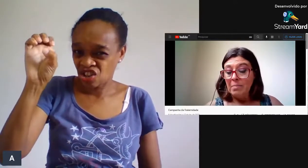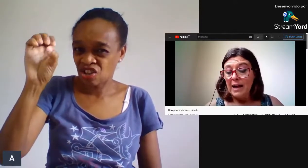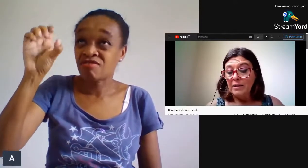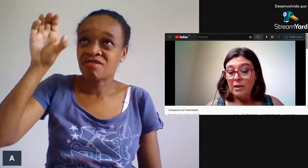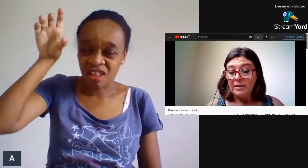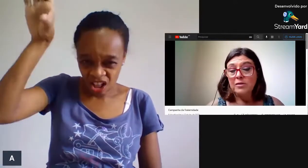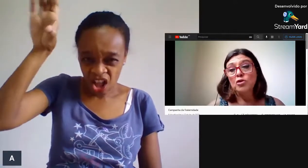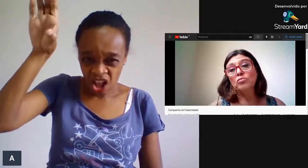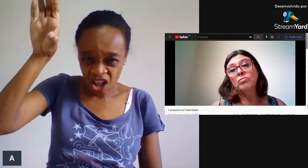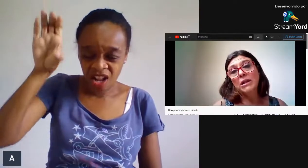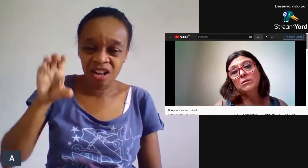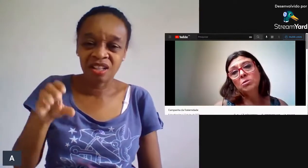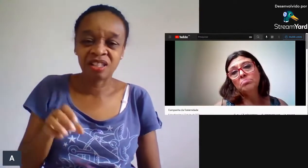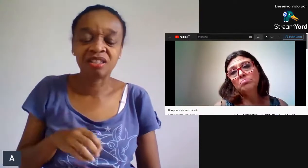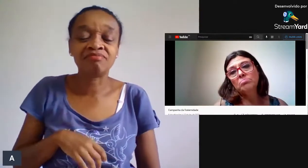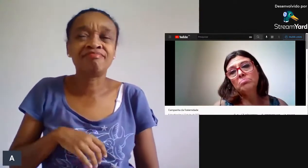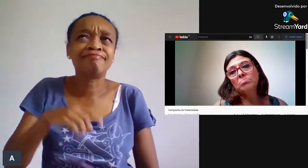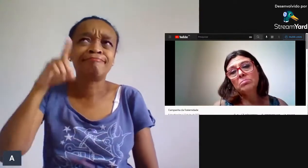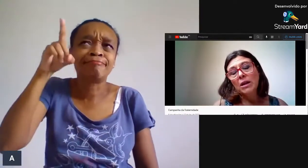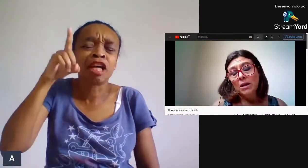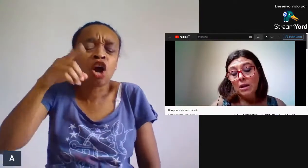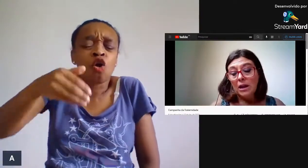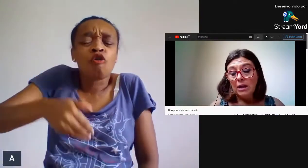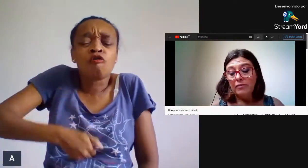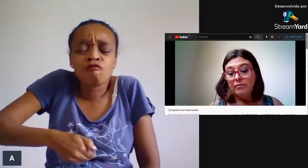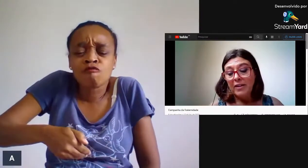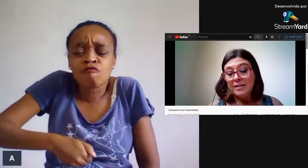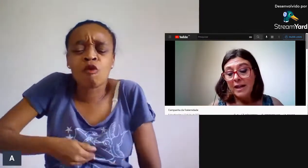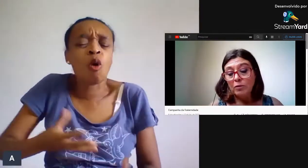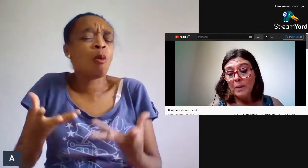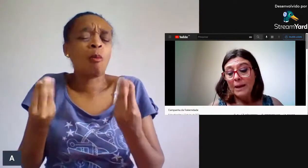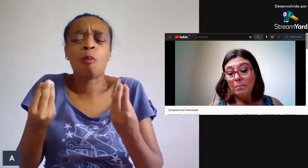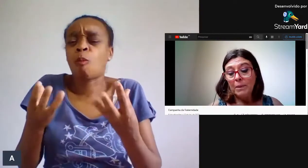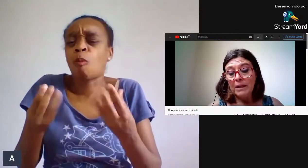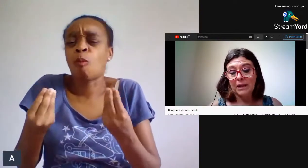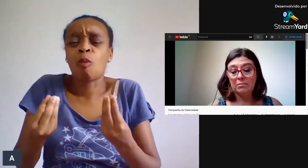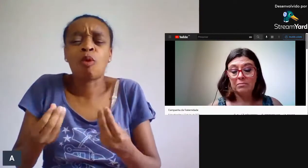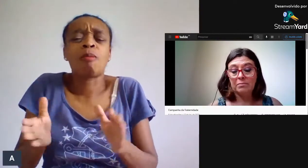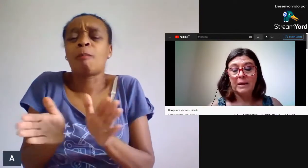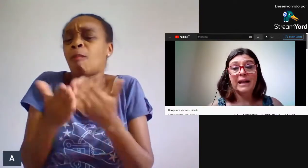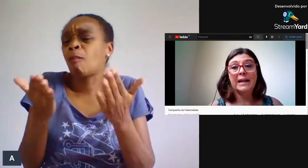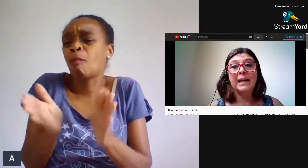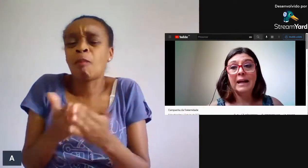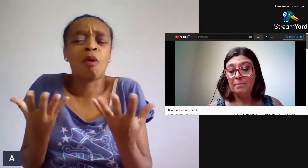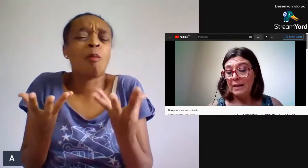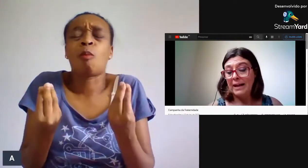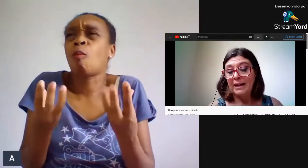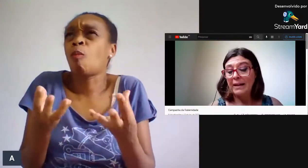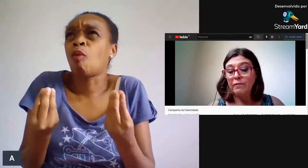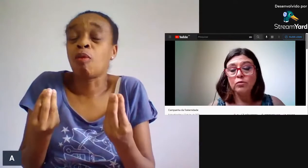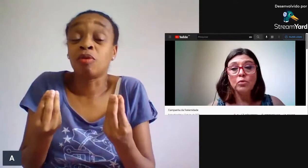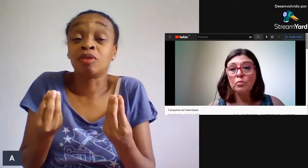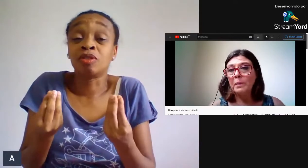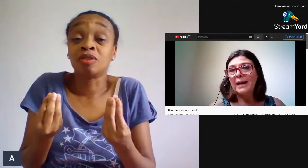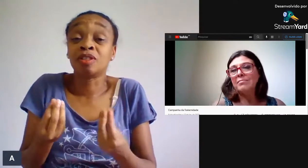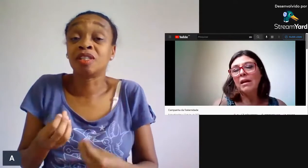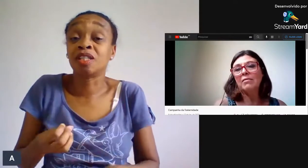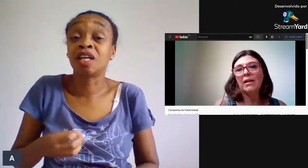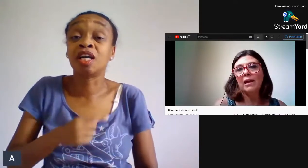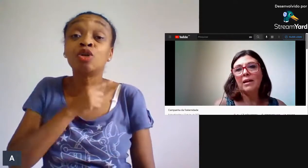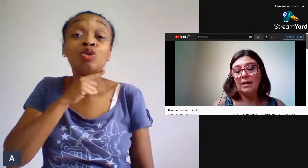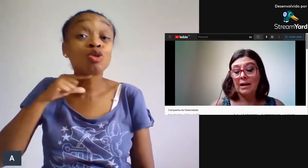brasileira, acabaram aí se juntando e fazendo uma campanha para arrecadar fundos